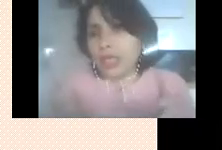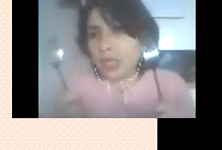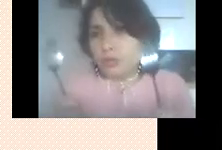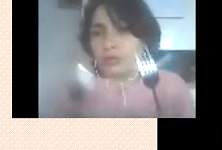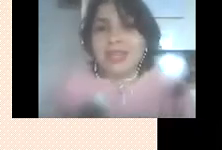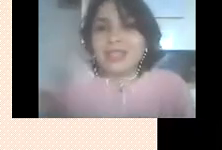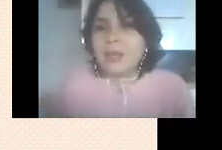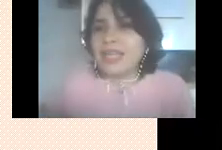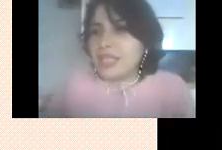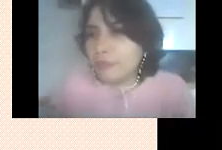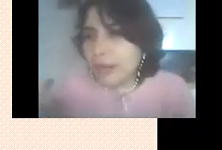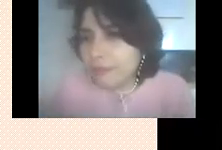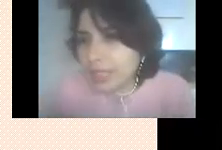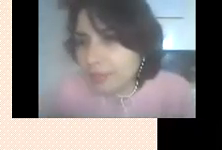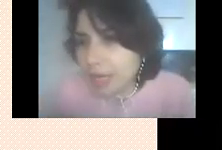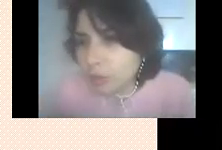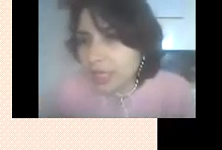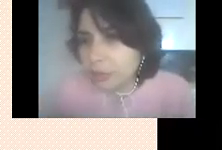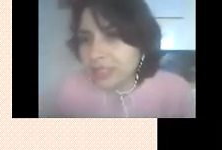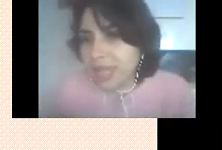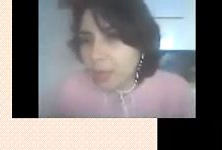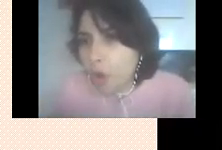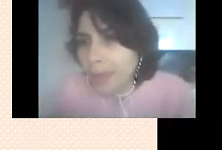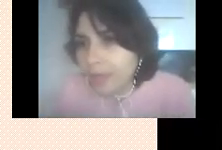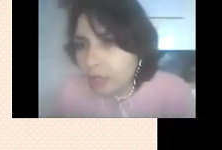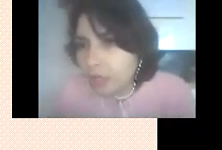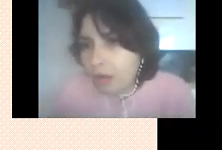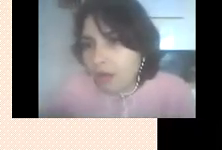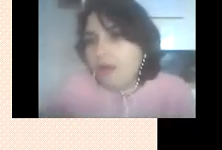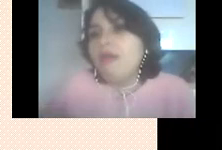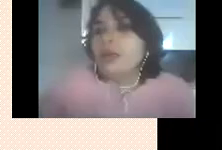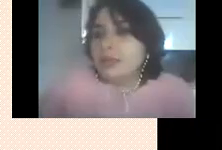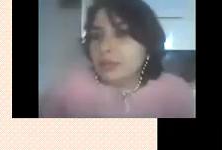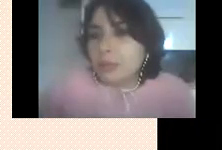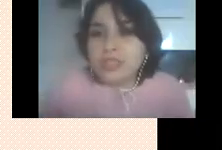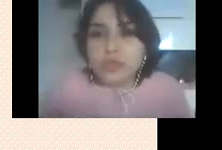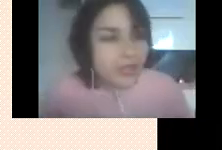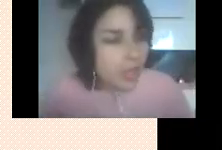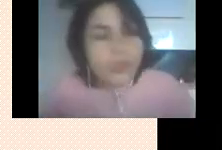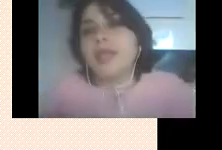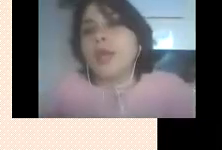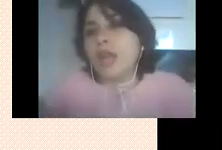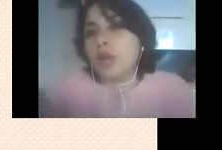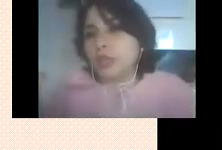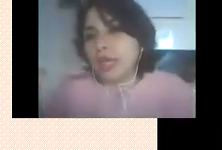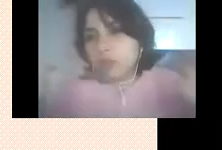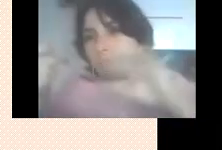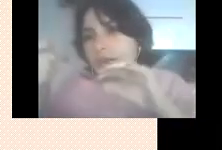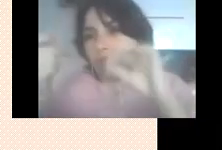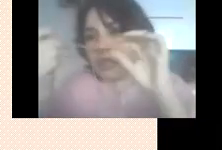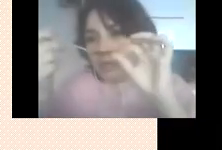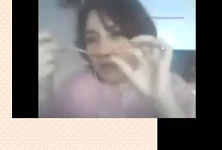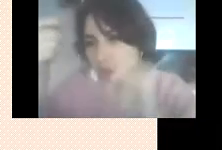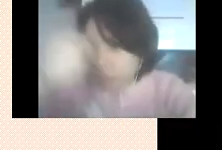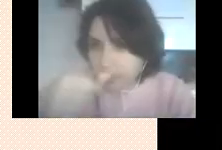Son rígidos. ¿Se imaginan si fueran flexibles las cucharas y quisiéramos comer? Tomar sopita, por ejemplo, y la cuchara se nos